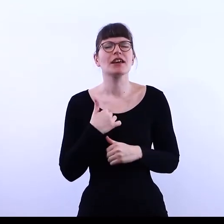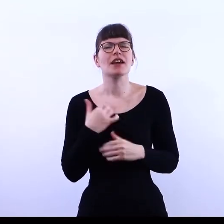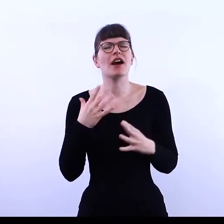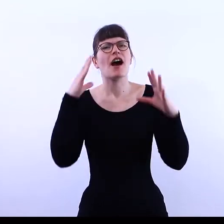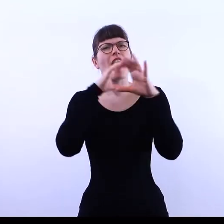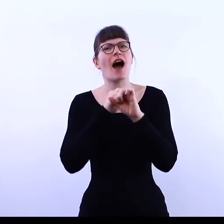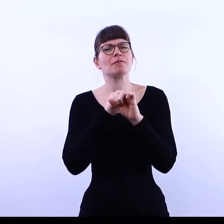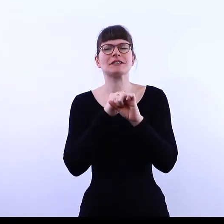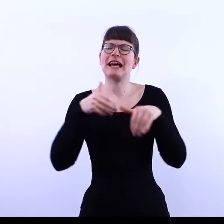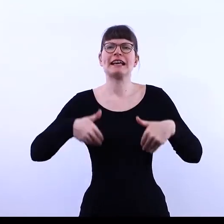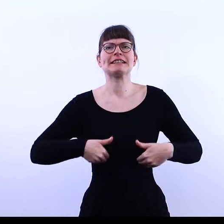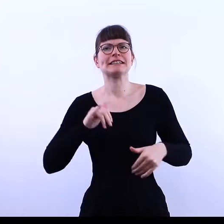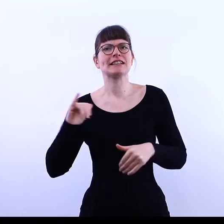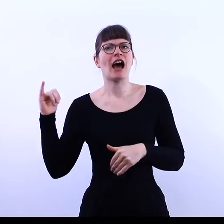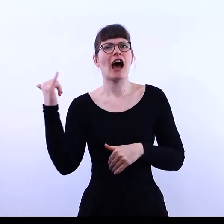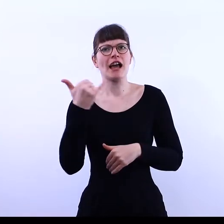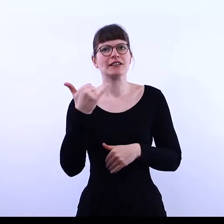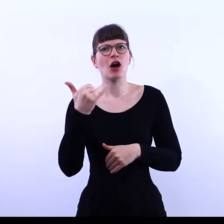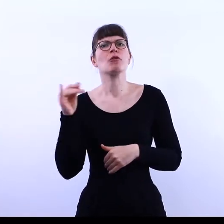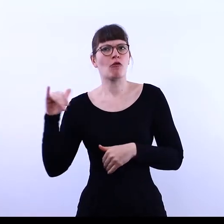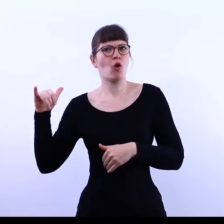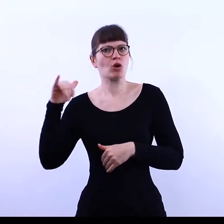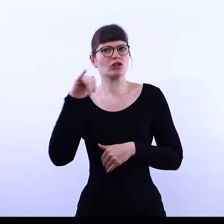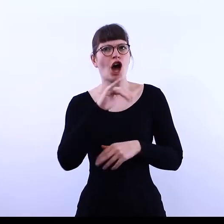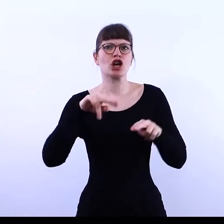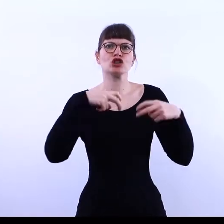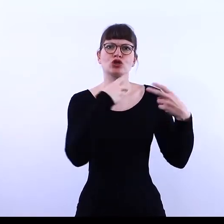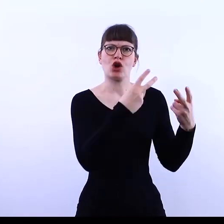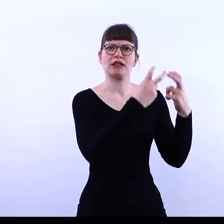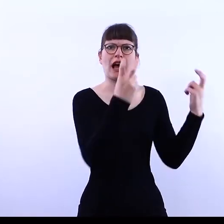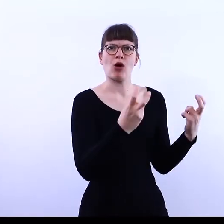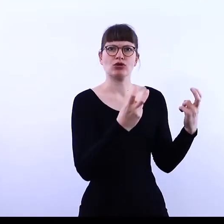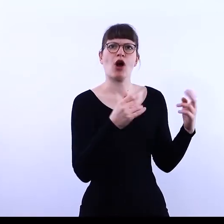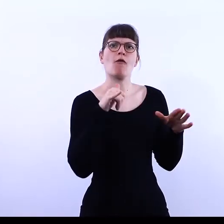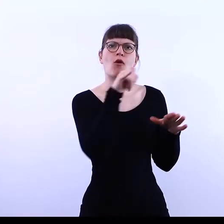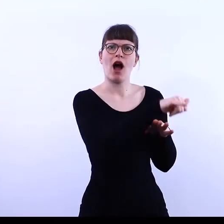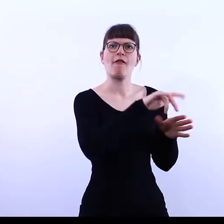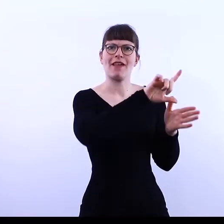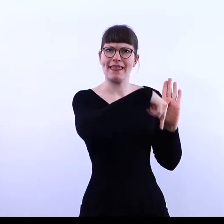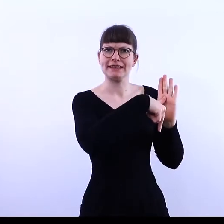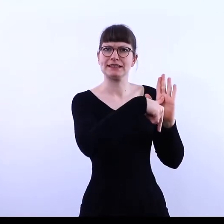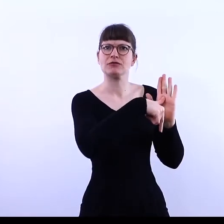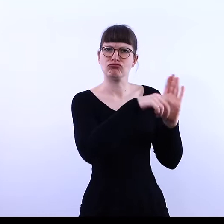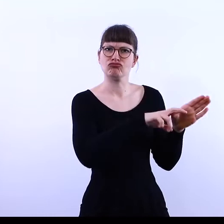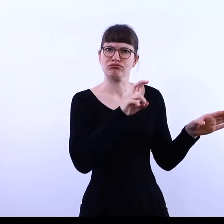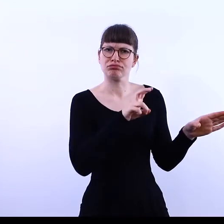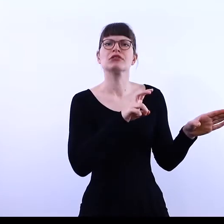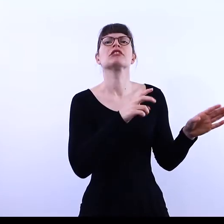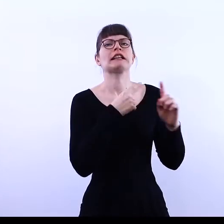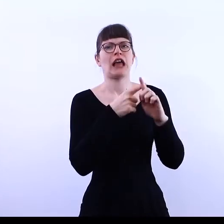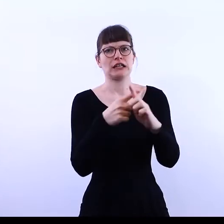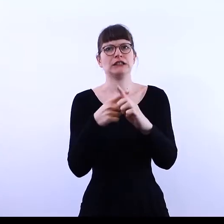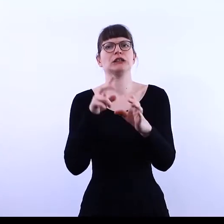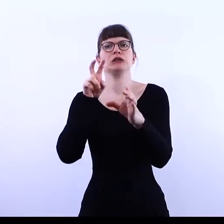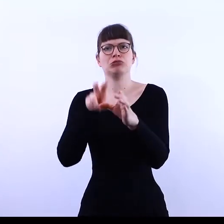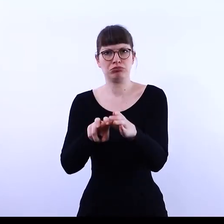einer Dienstreise mit dem Flugzeug nach Hause geflogen und am Flughafen Linz angekommen und habe mich in ein Taxi gesetzt.